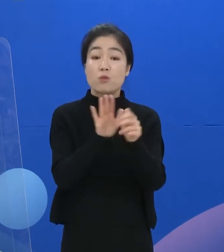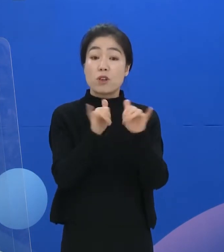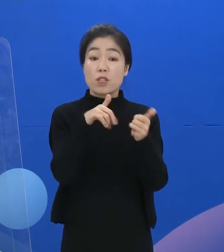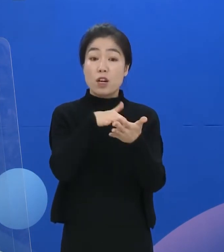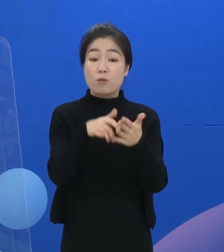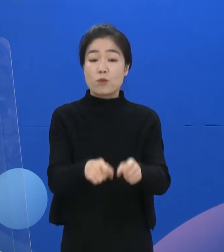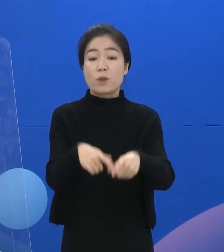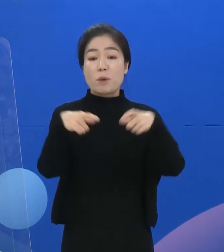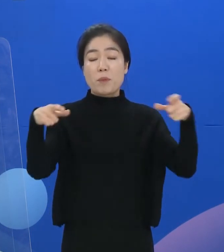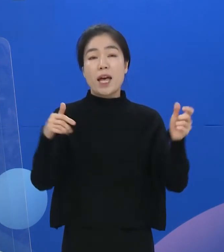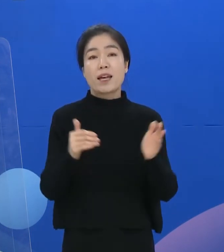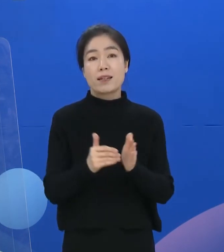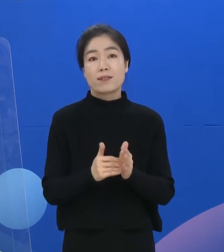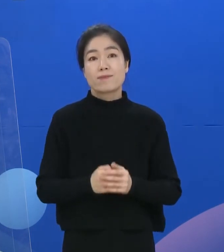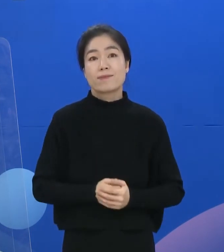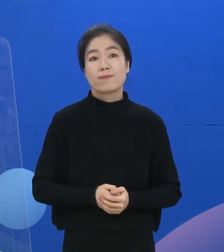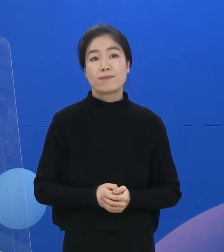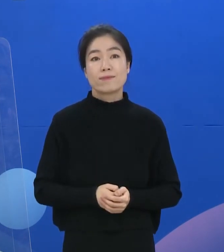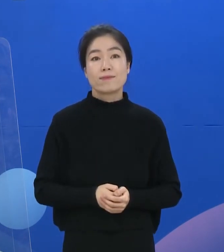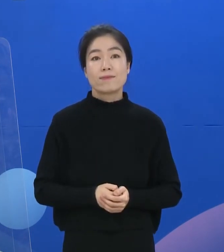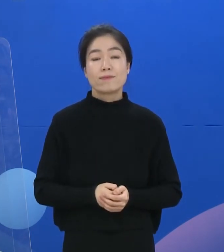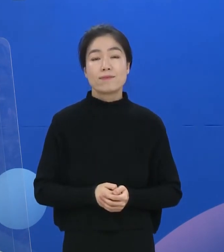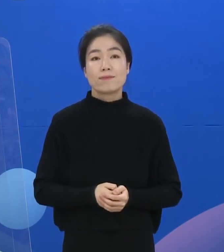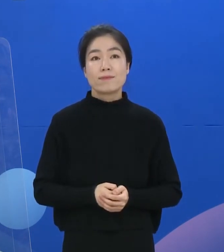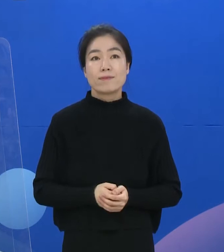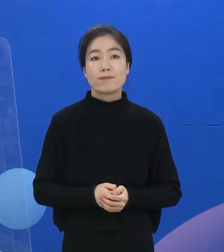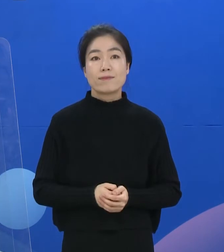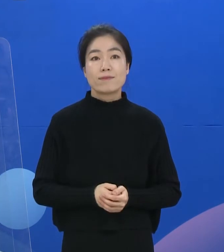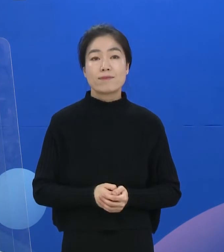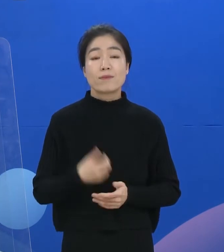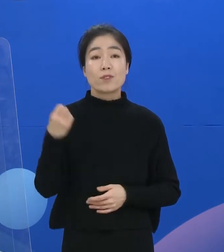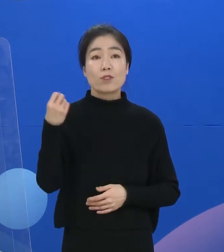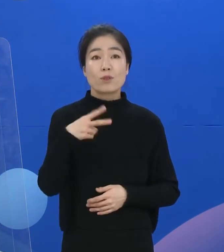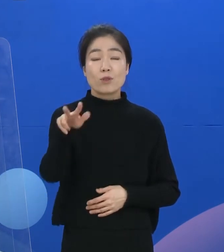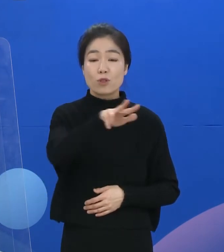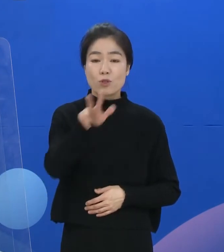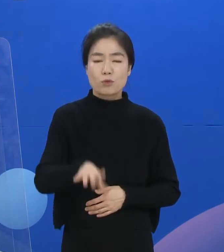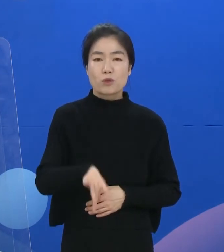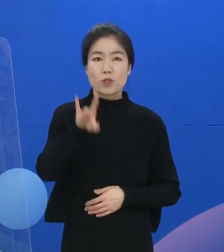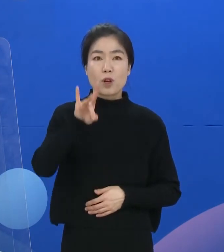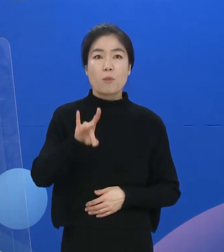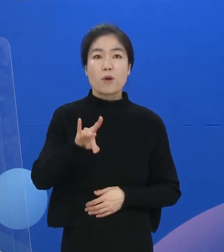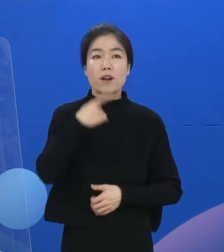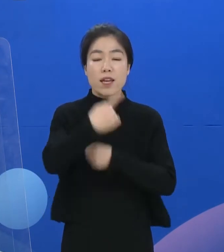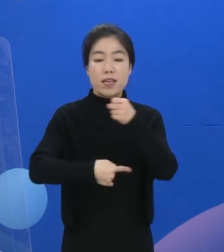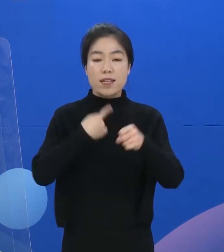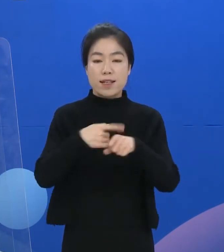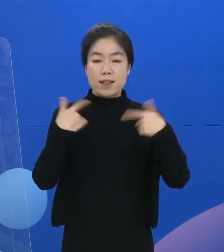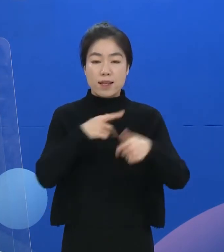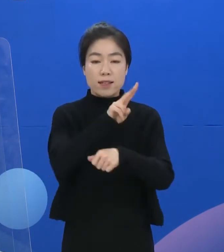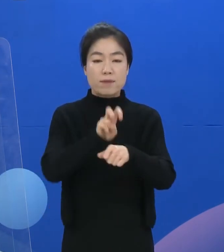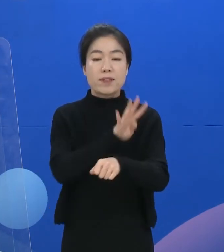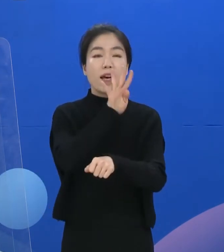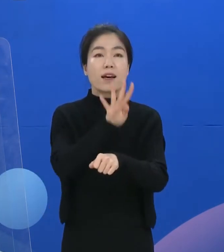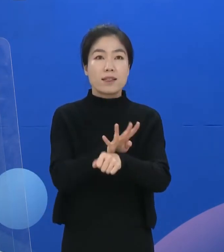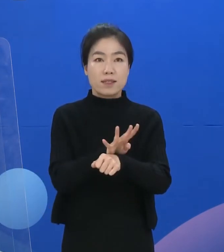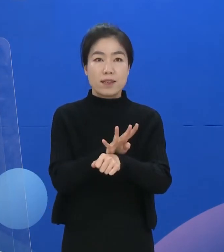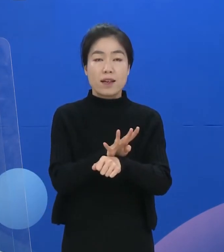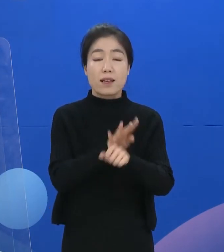국가유공자에 대한 명예 수당을 평균 57% 인상하고 지원 대상도 확대했습니다